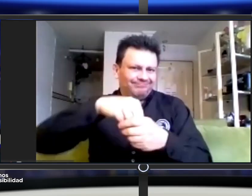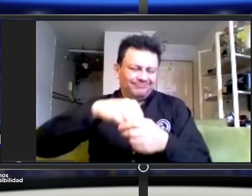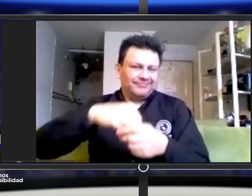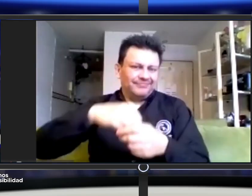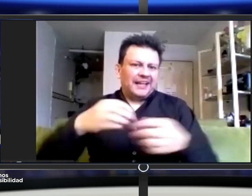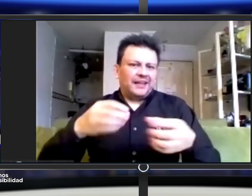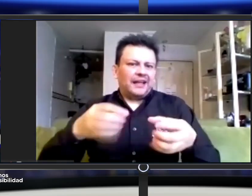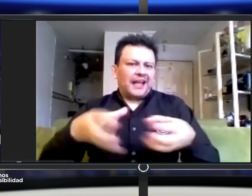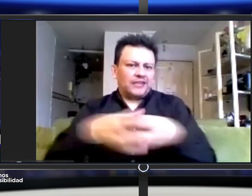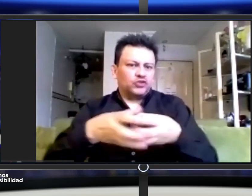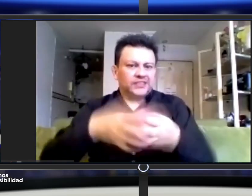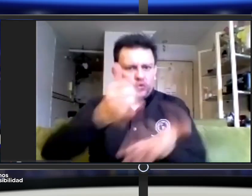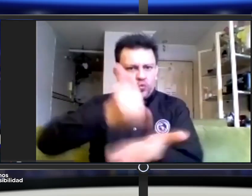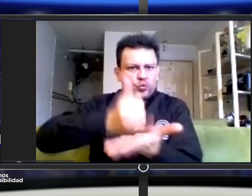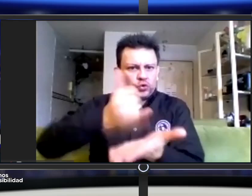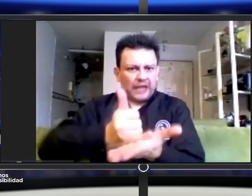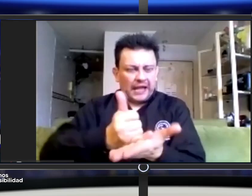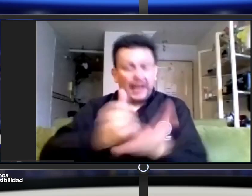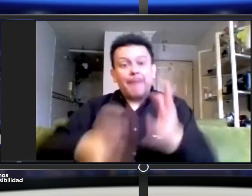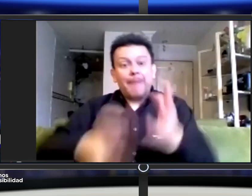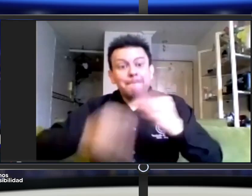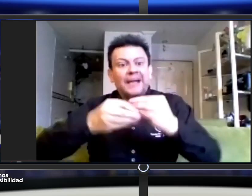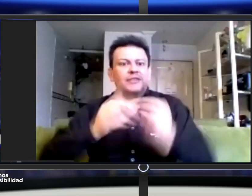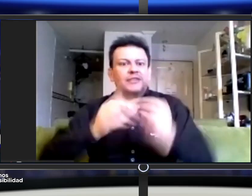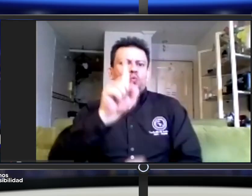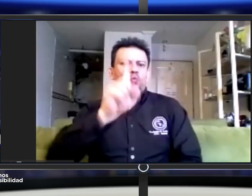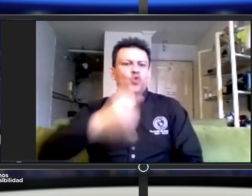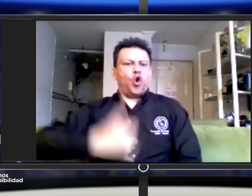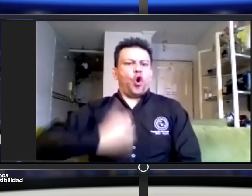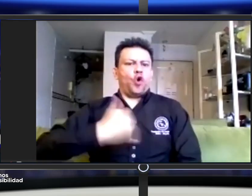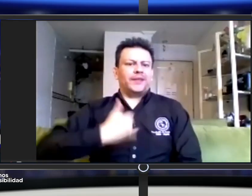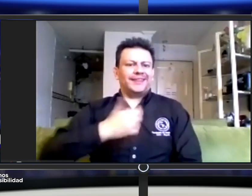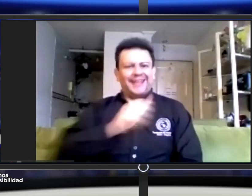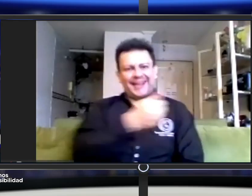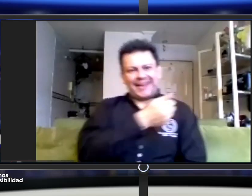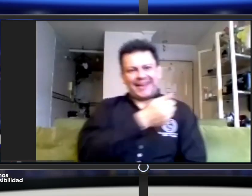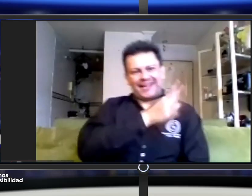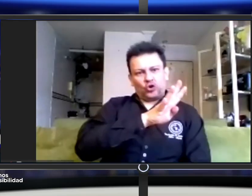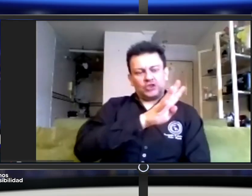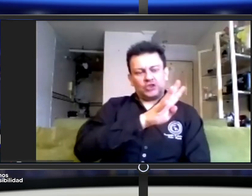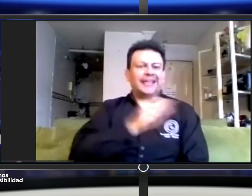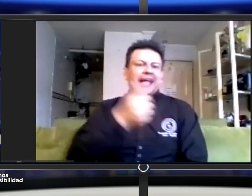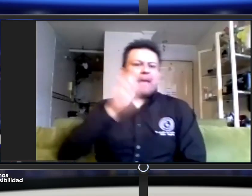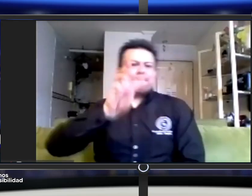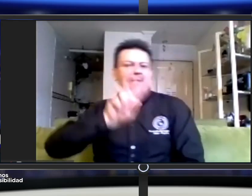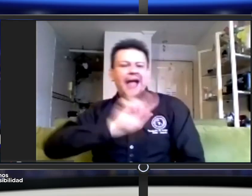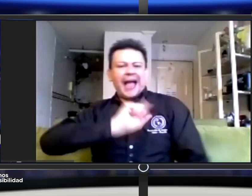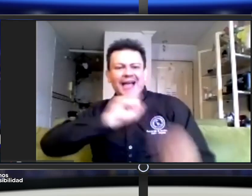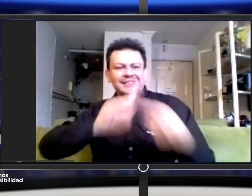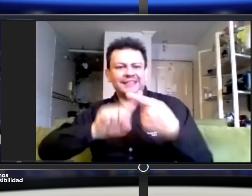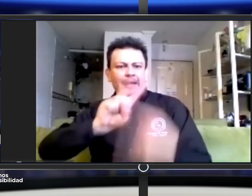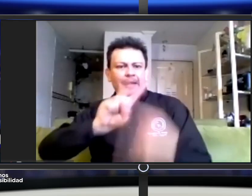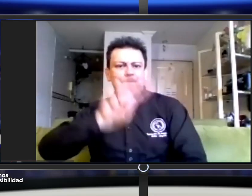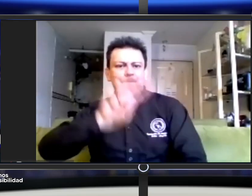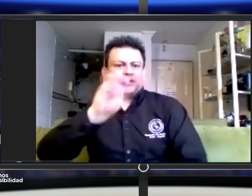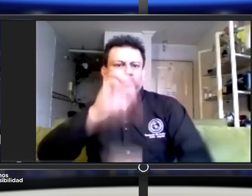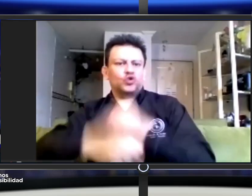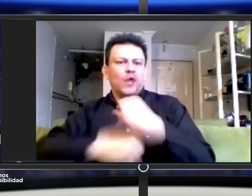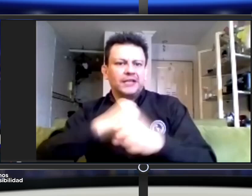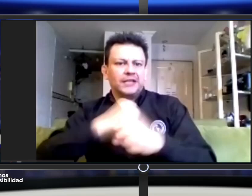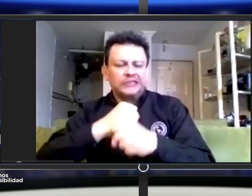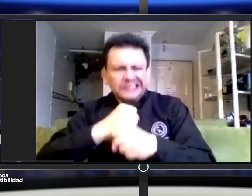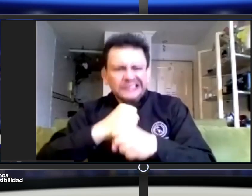decir que son más o menos 3 mujeres dentro de la junta de la asociación y una persona joven de